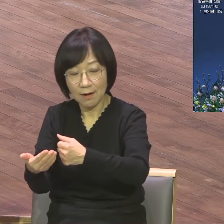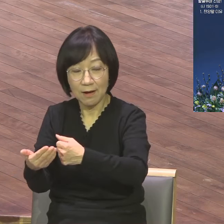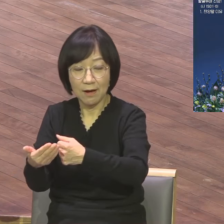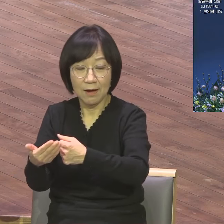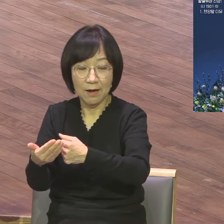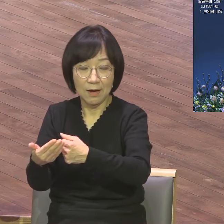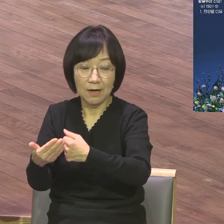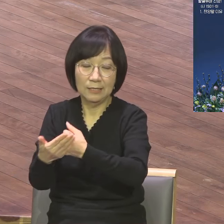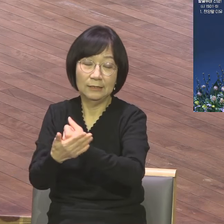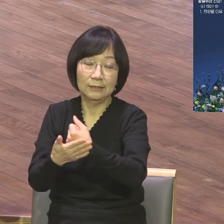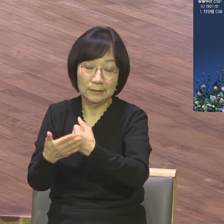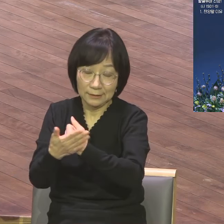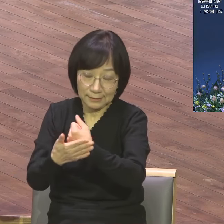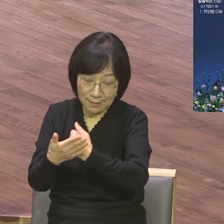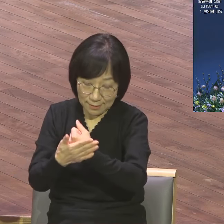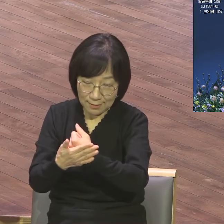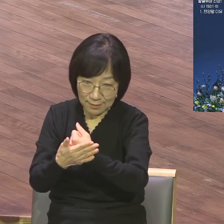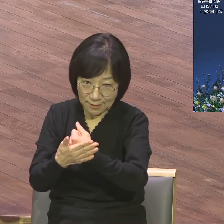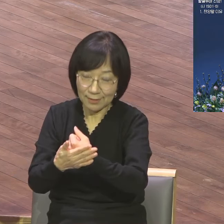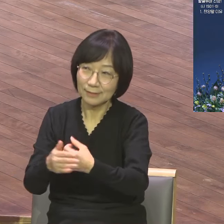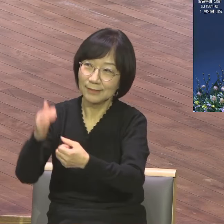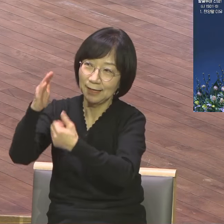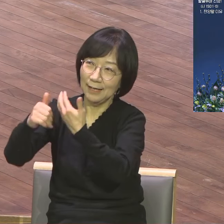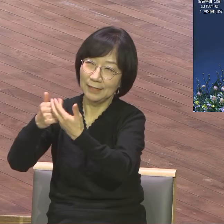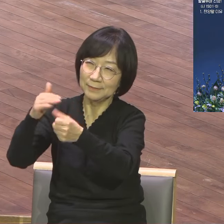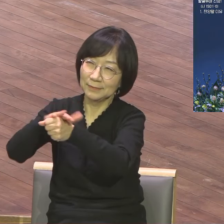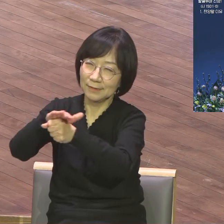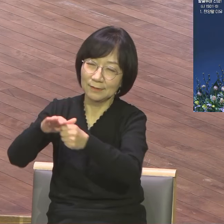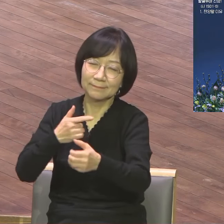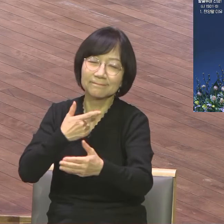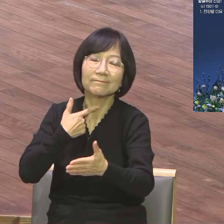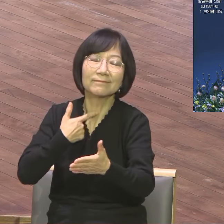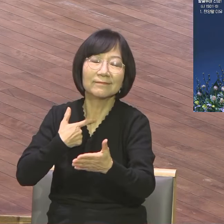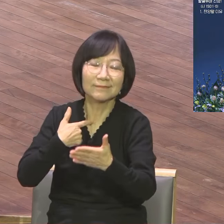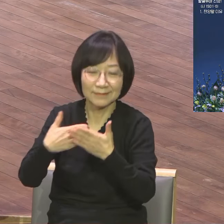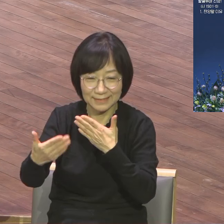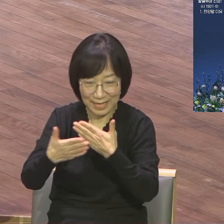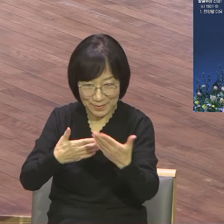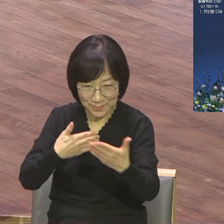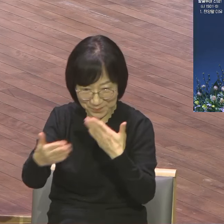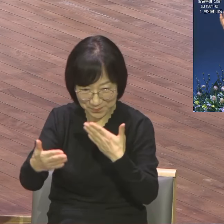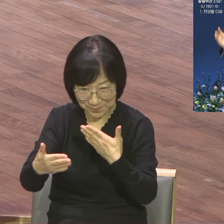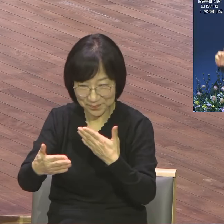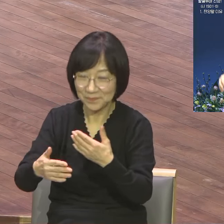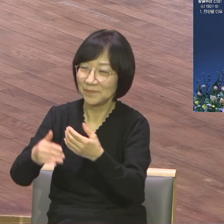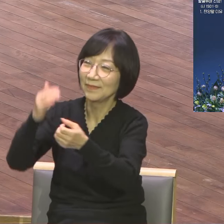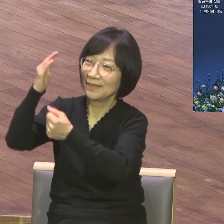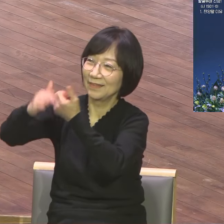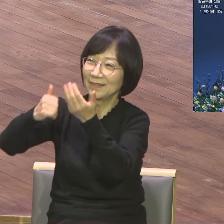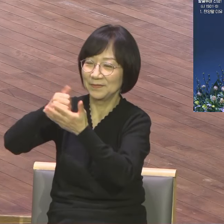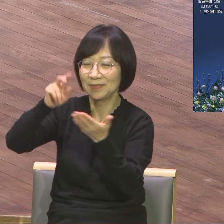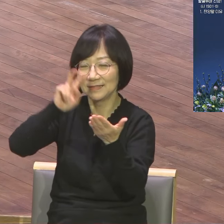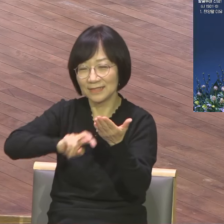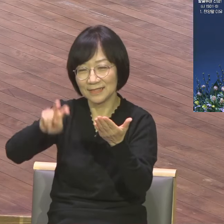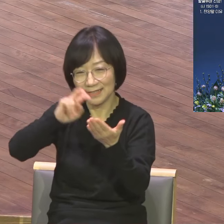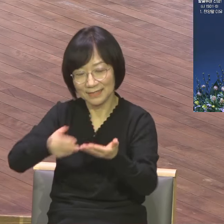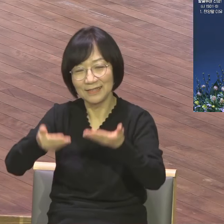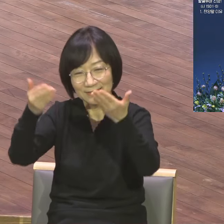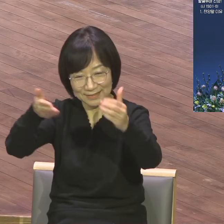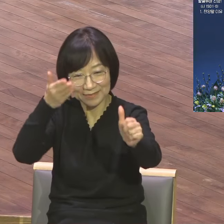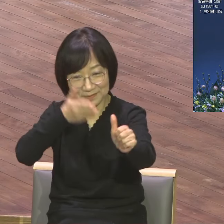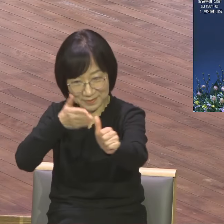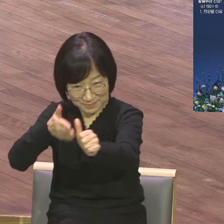사랑과 역사를 우리가 체험하고 그 역사를 이루신 하나님을 찬양하자. 두